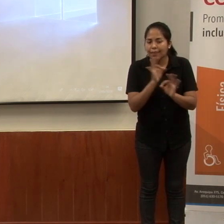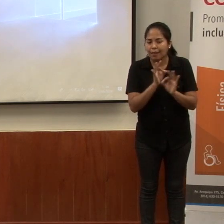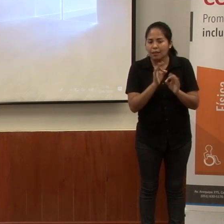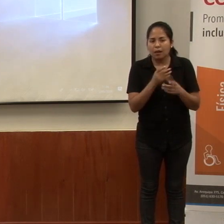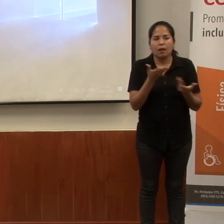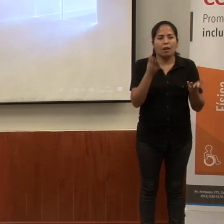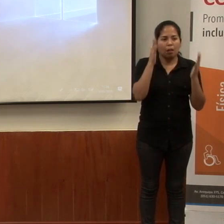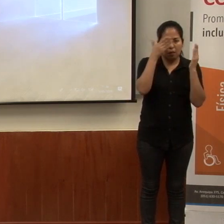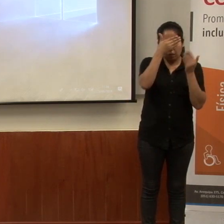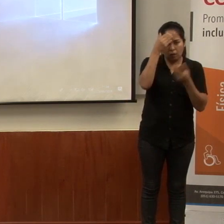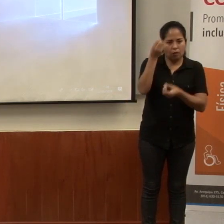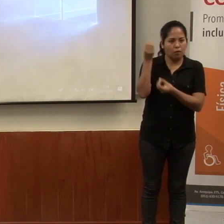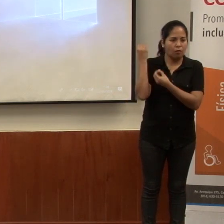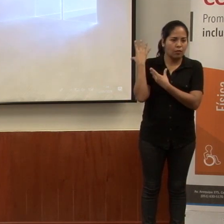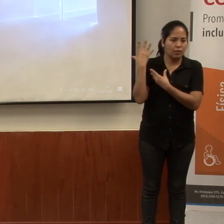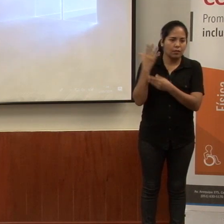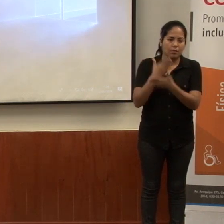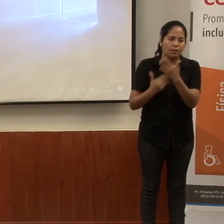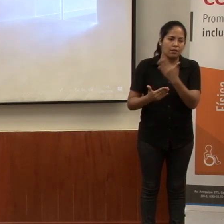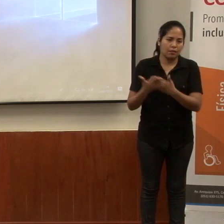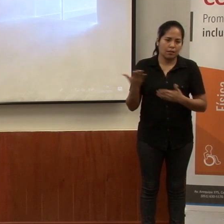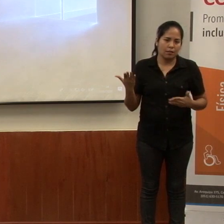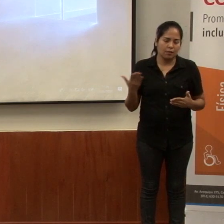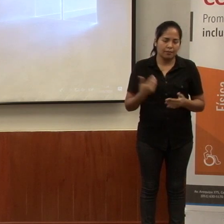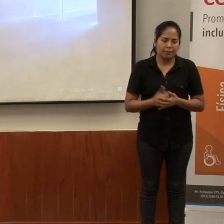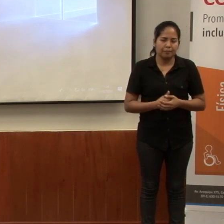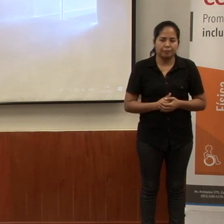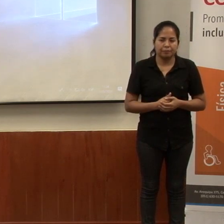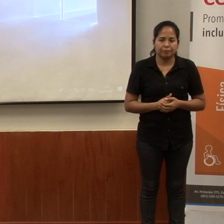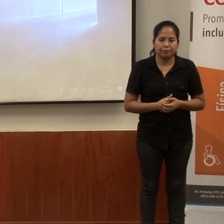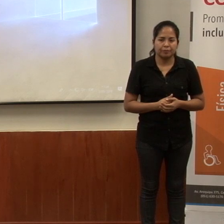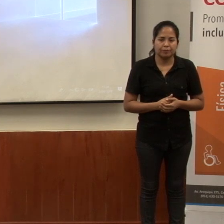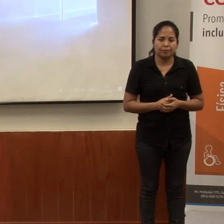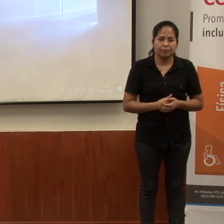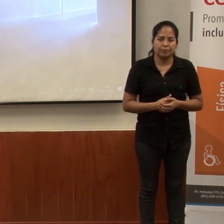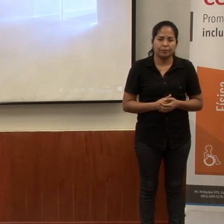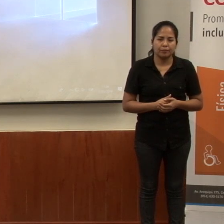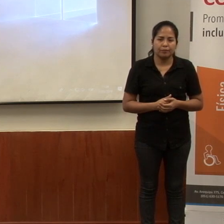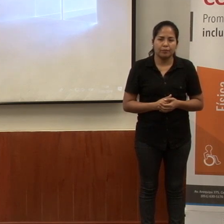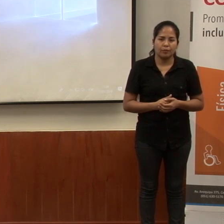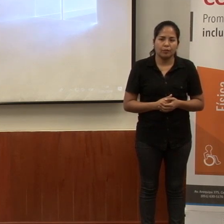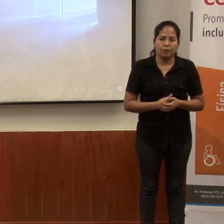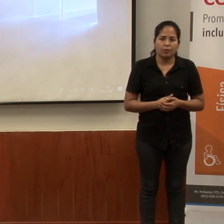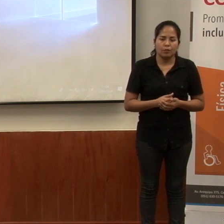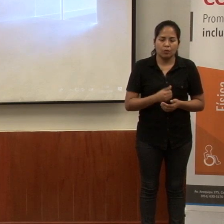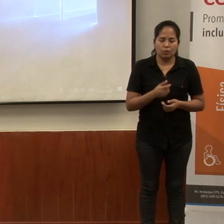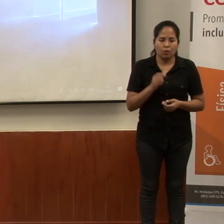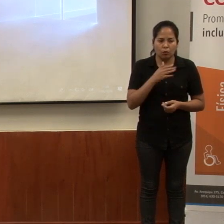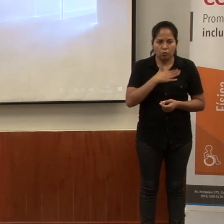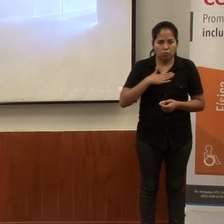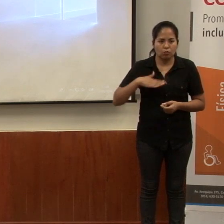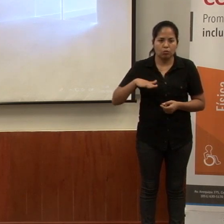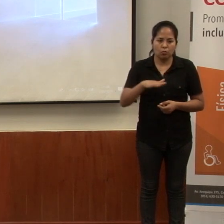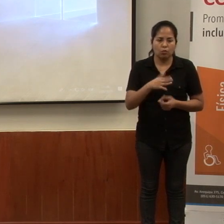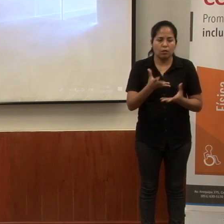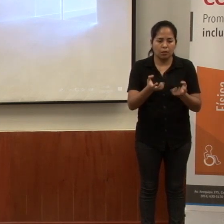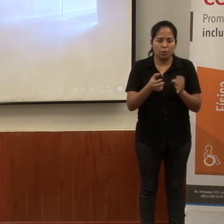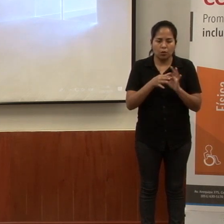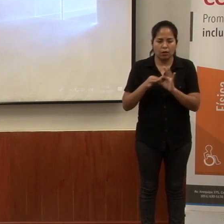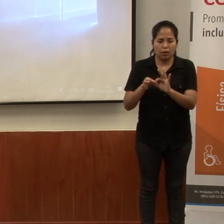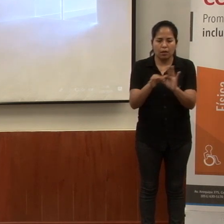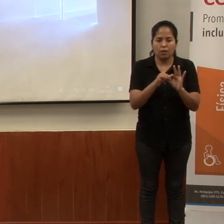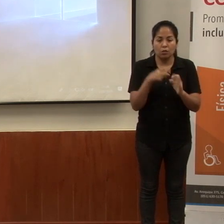y hacen las otras cosas y menos discapacidad. Y nosotros lo que hemos propuesto es, nuestras redes no solamente van a